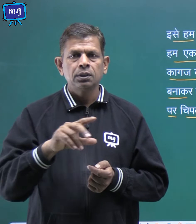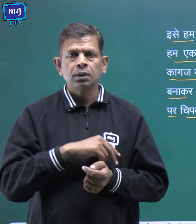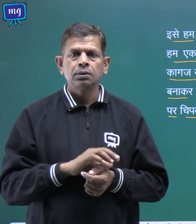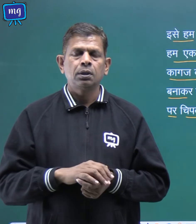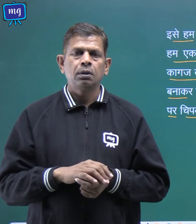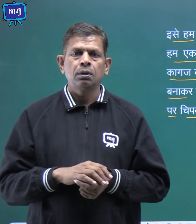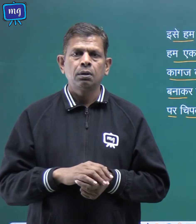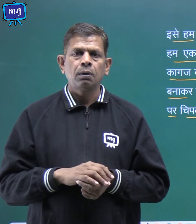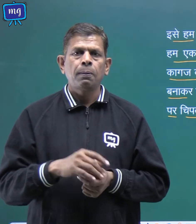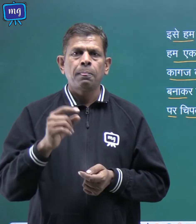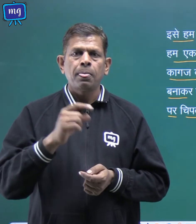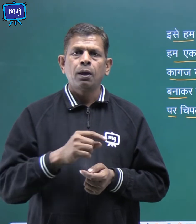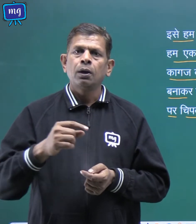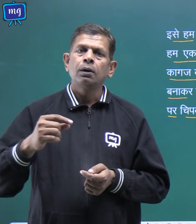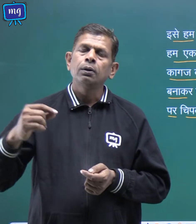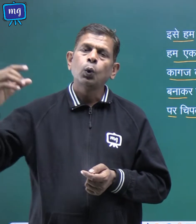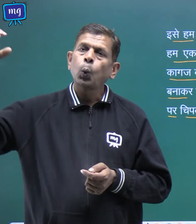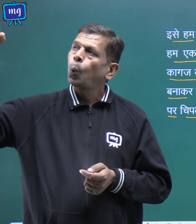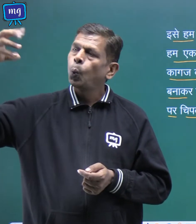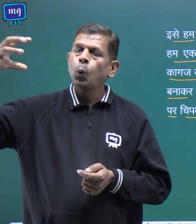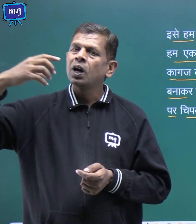से ध्रुव तारा भी